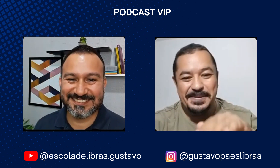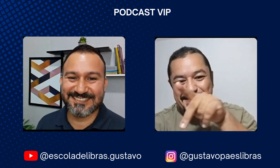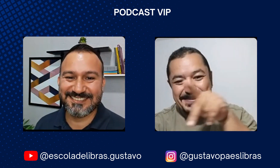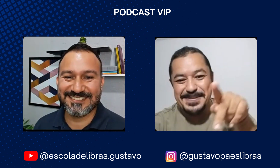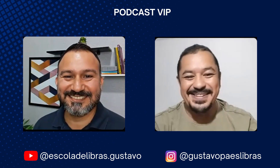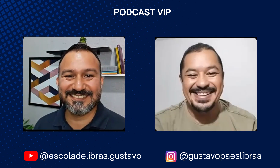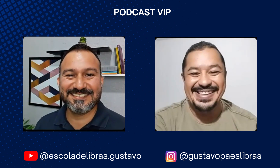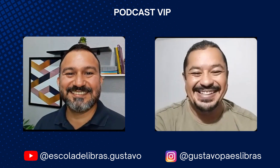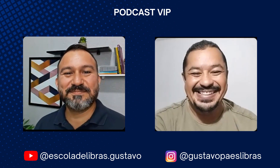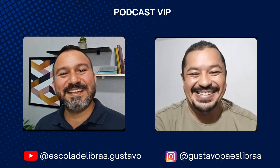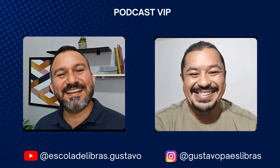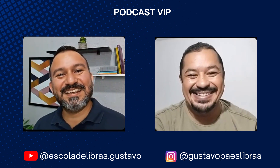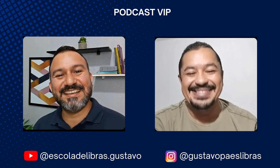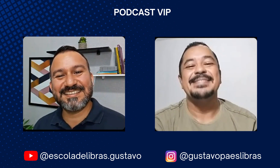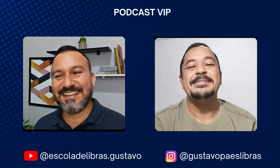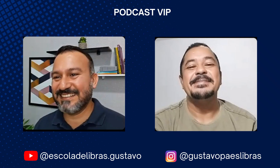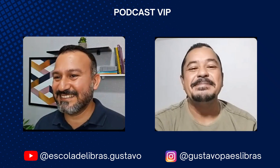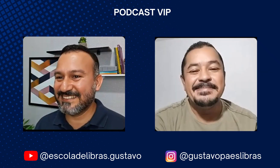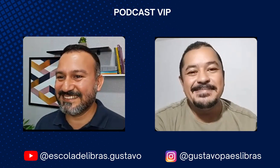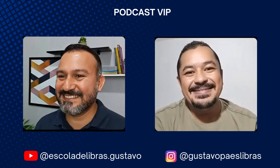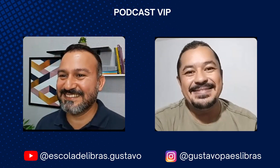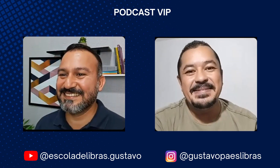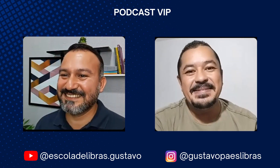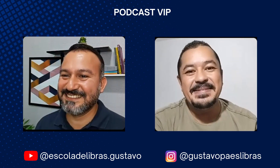boa noite, professor.